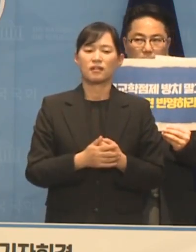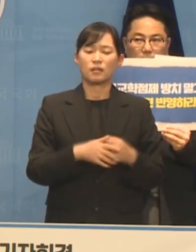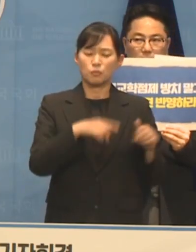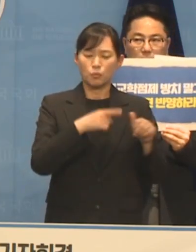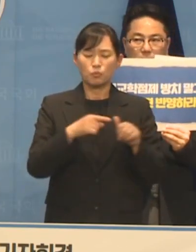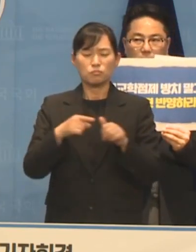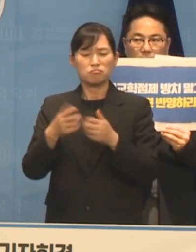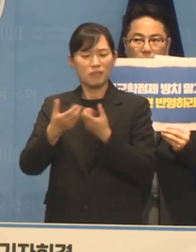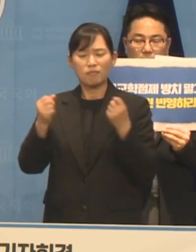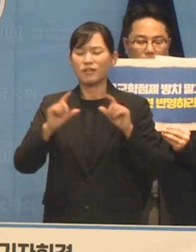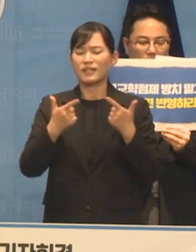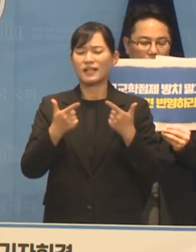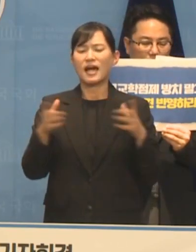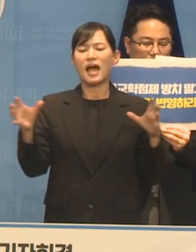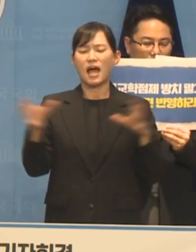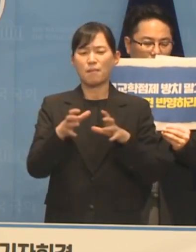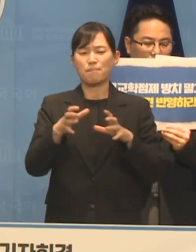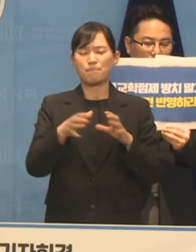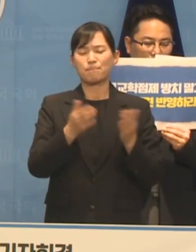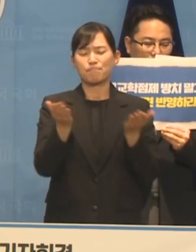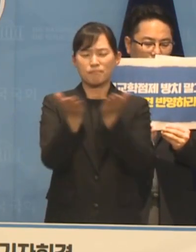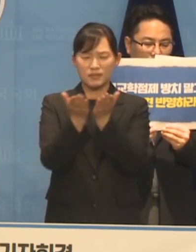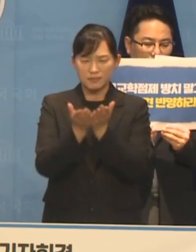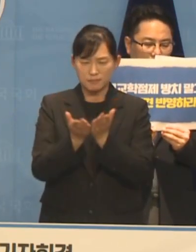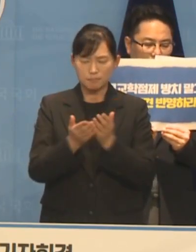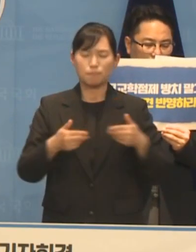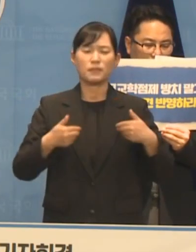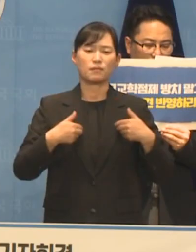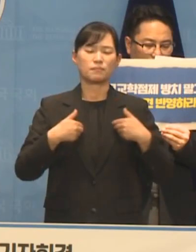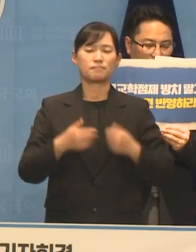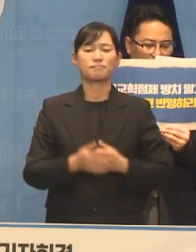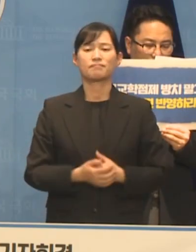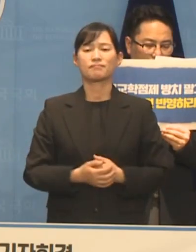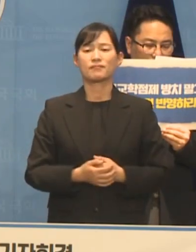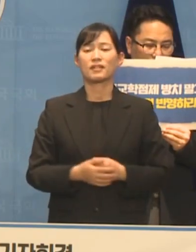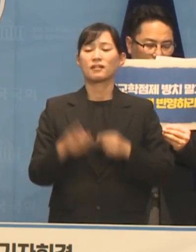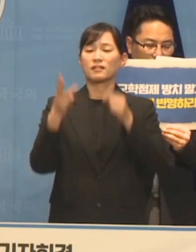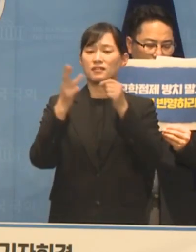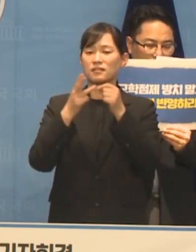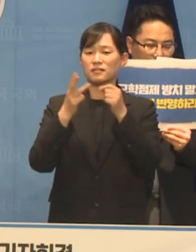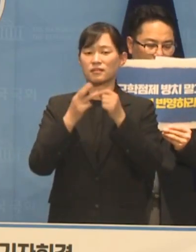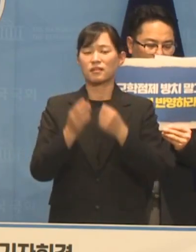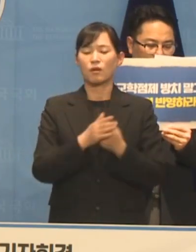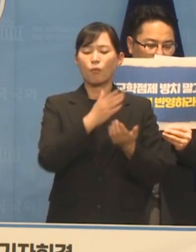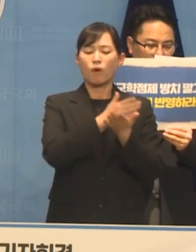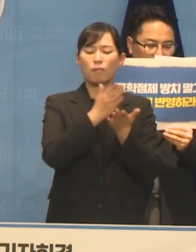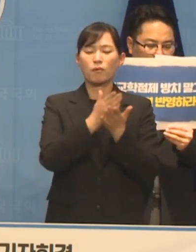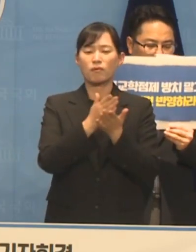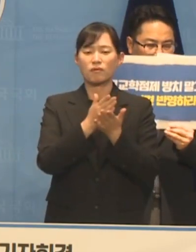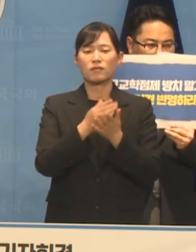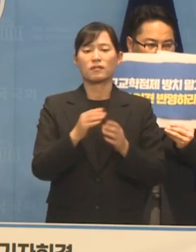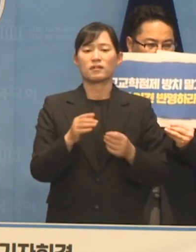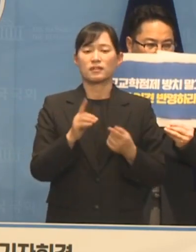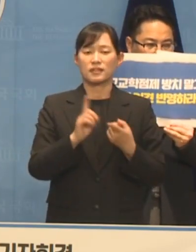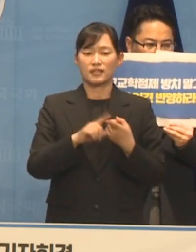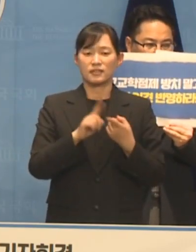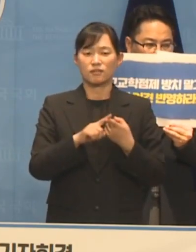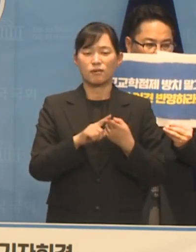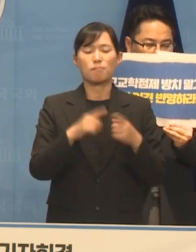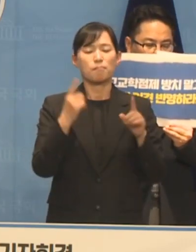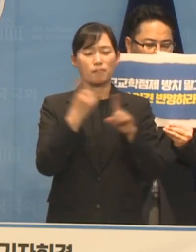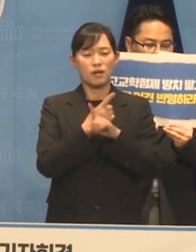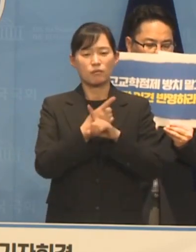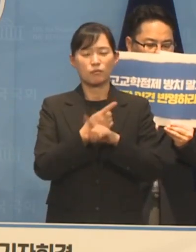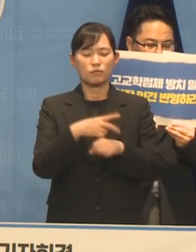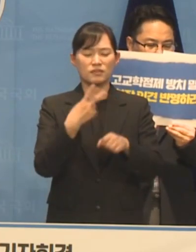따로 가지 않도록 구조적 정비가 반드시 필요합니다. 셋째, 과목 개설 여건을 개선하고